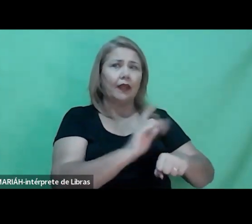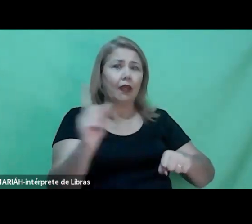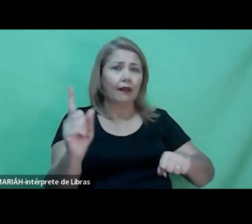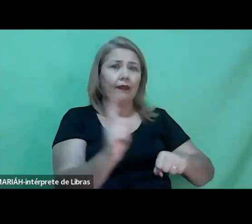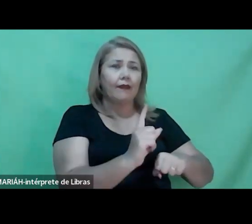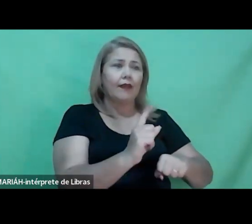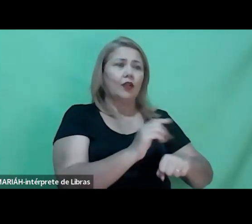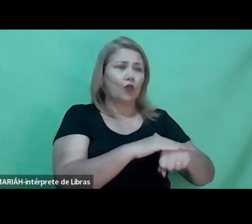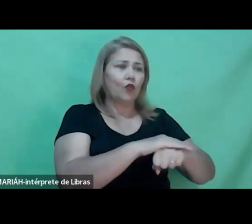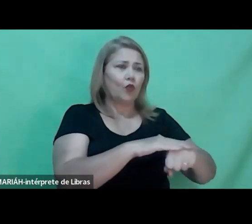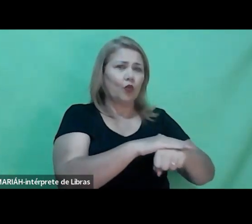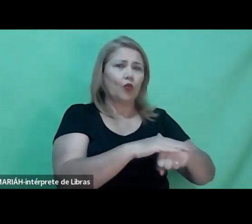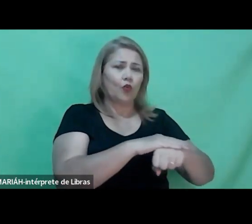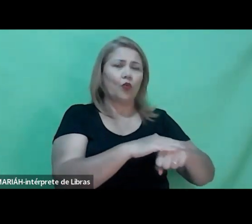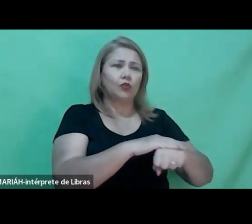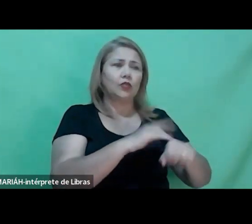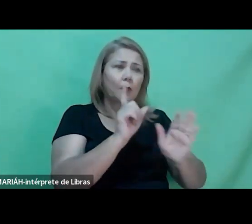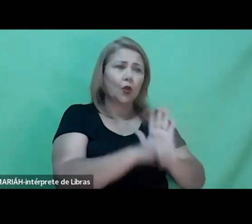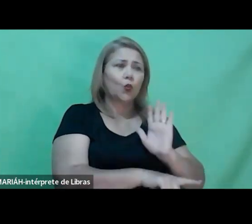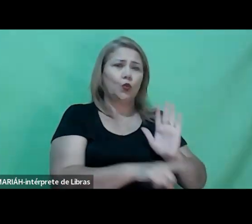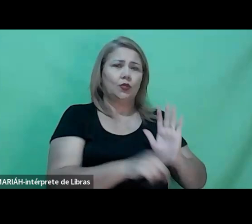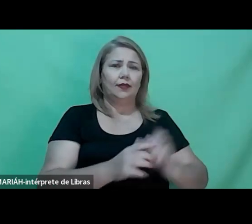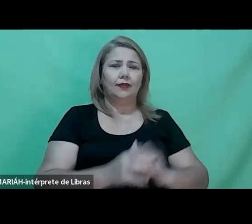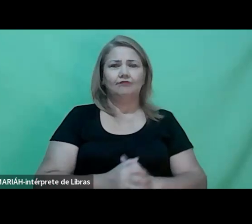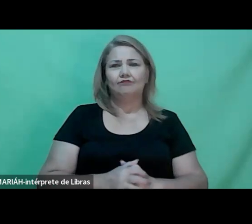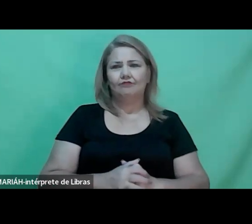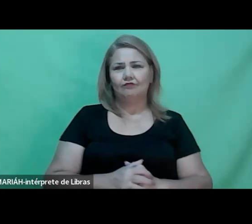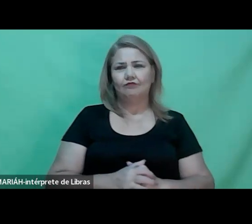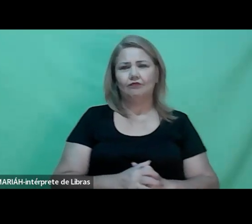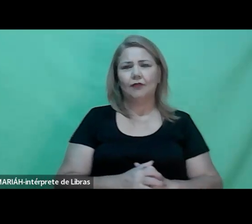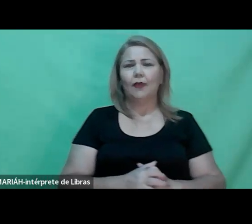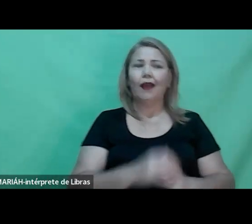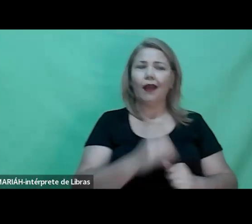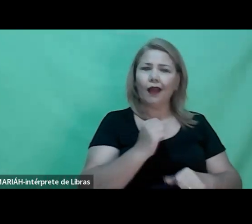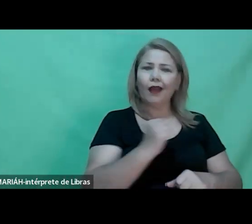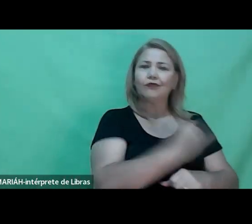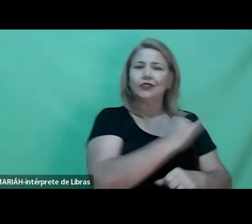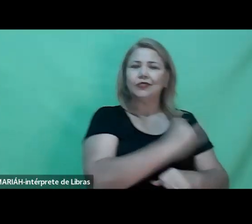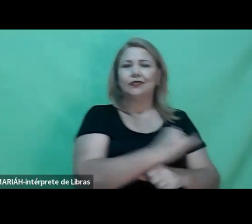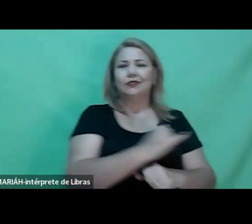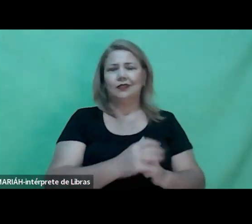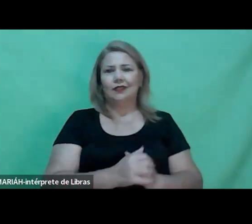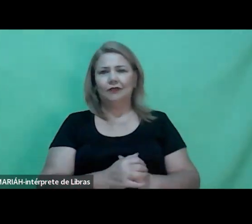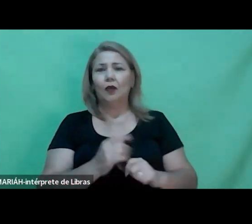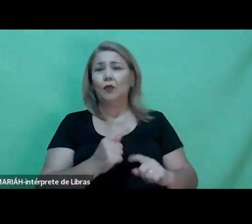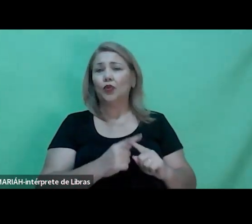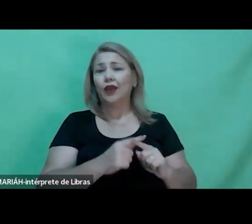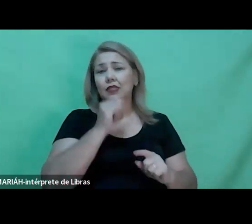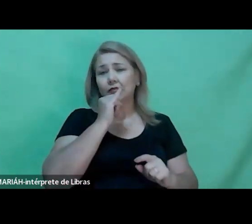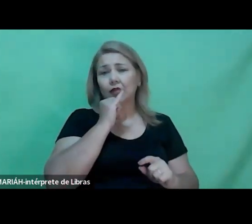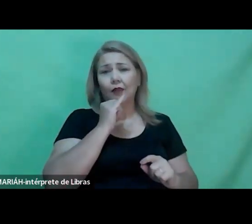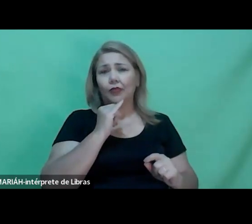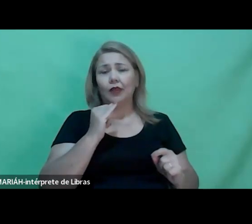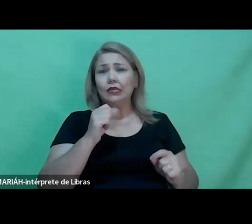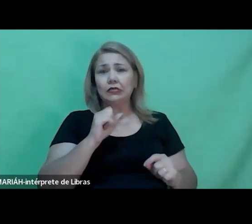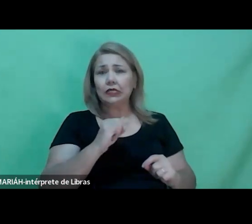de pronto quiere hacerle una una pregunta eh si no la conversación se convertiría en una confusión